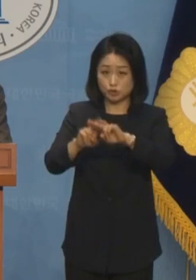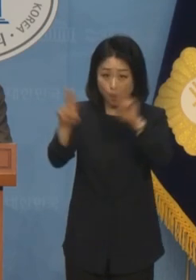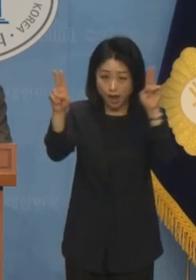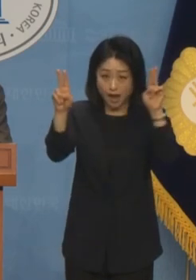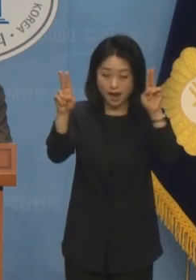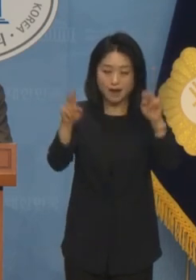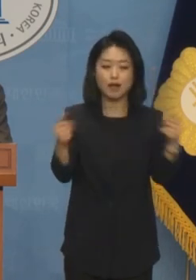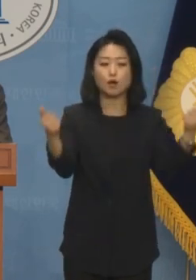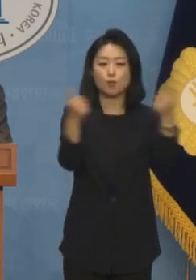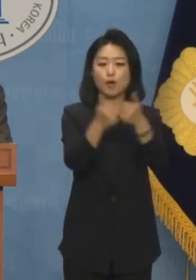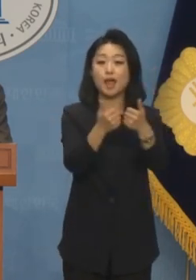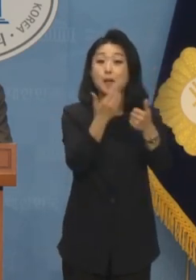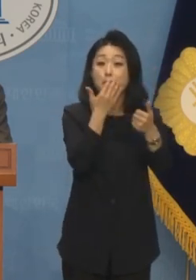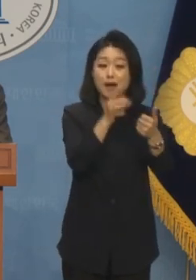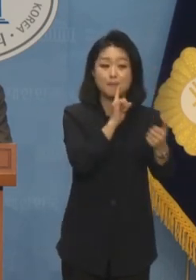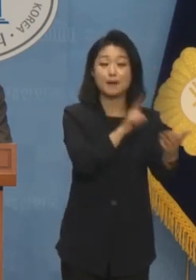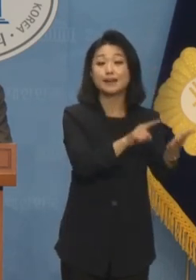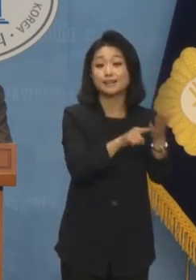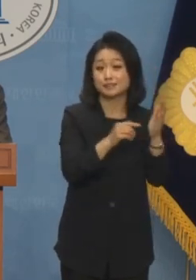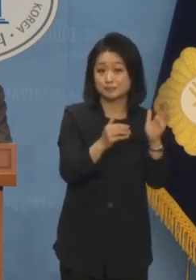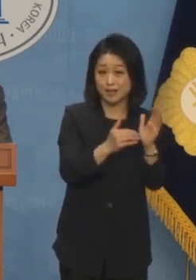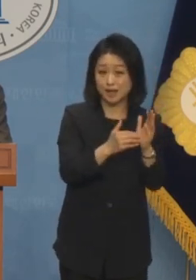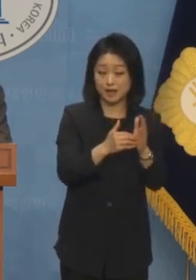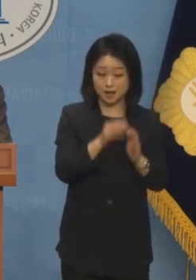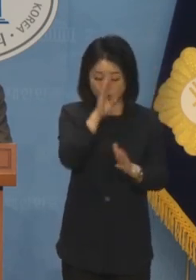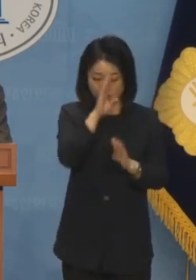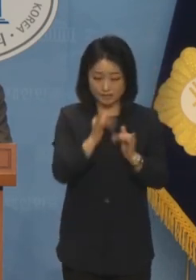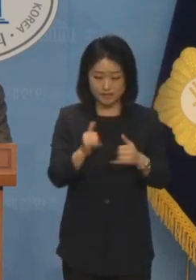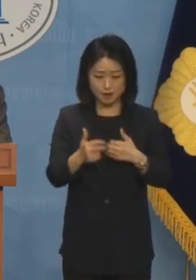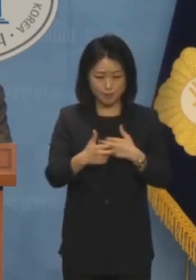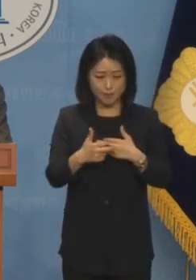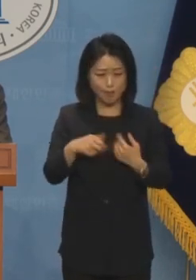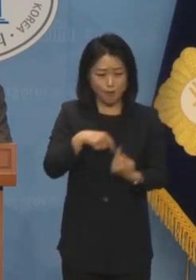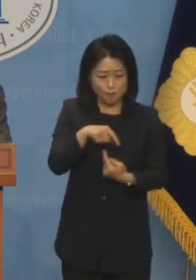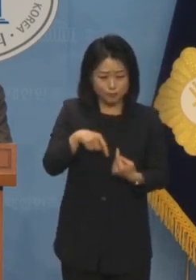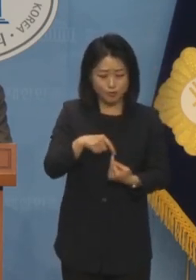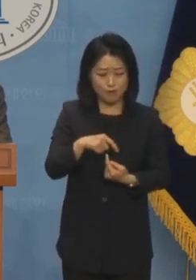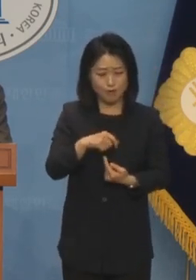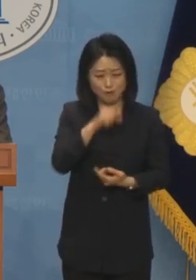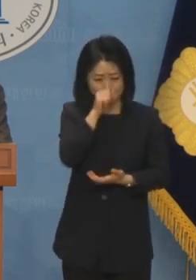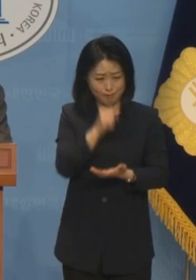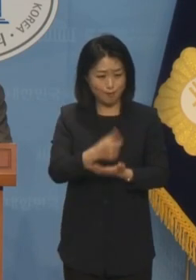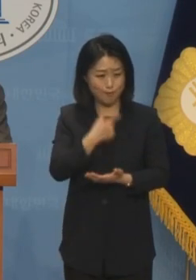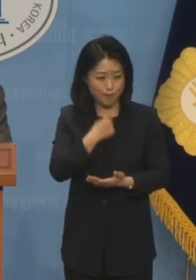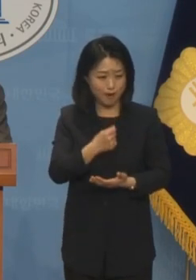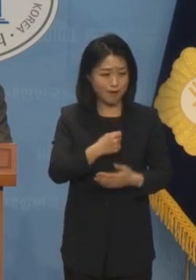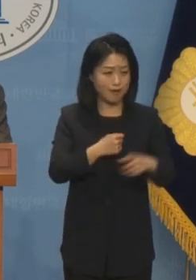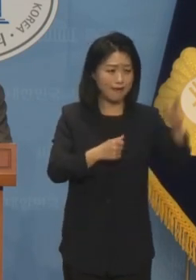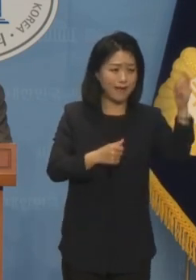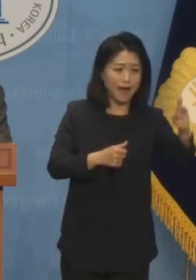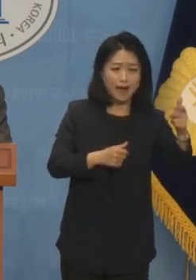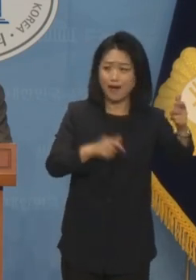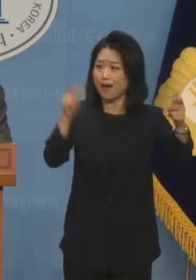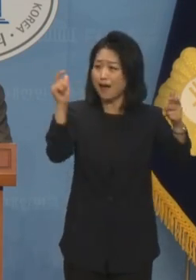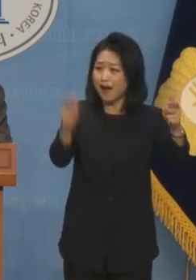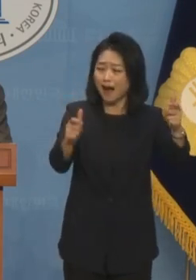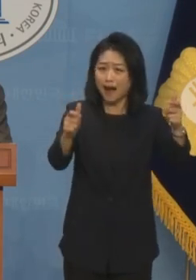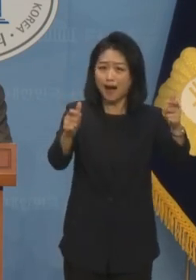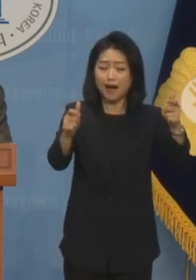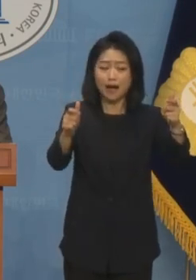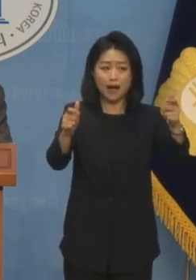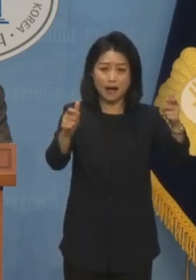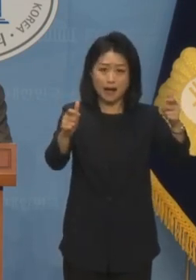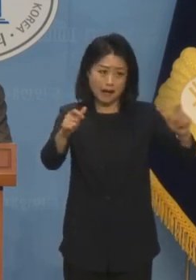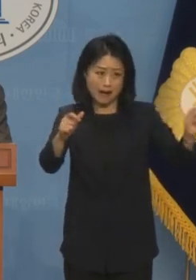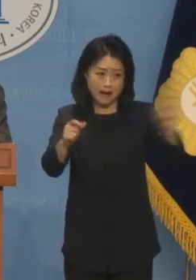밝혔습니다. 진로 정상화를 바라는 환자와 국민들의 입장에서는 강대강으로만 치닫는 청천벽력